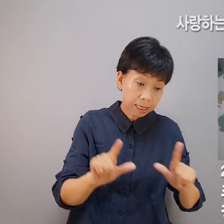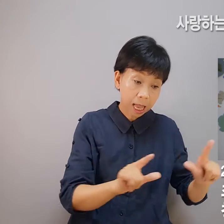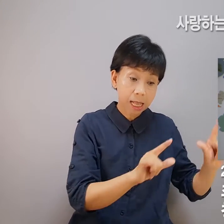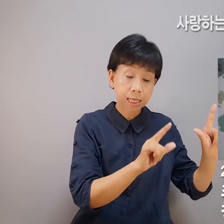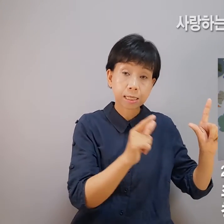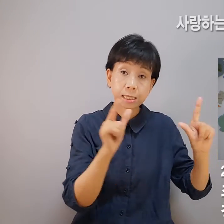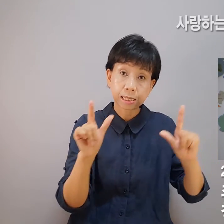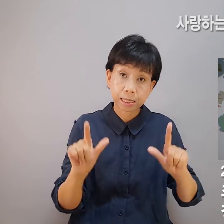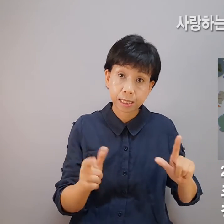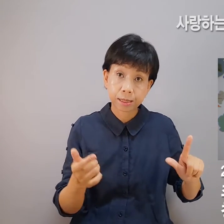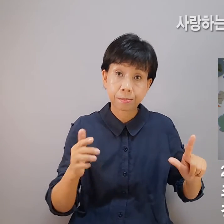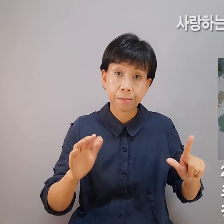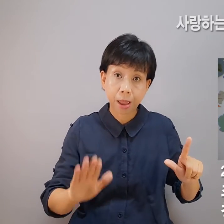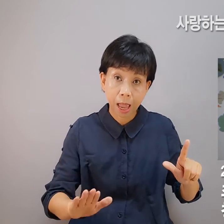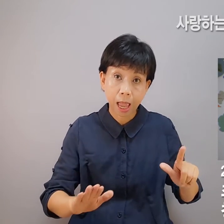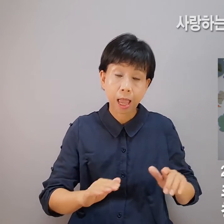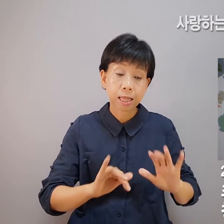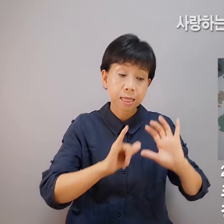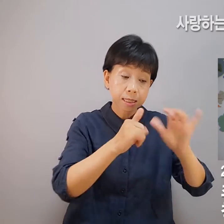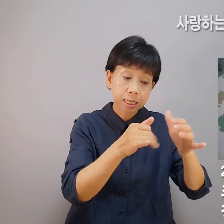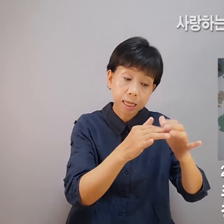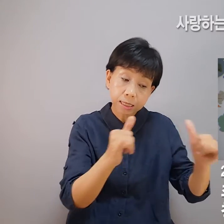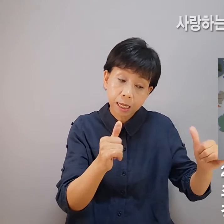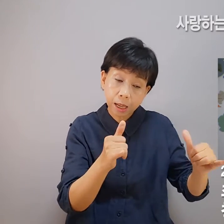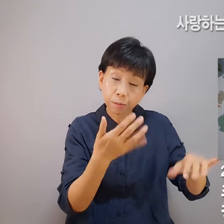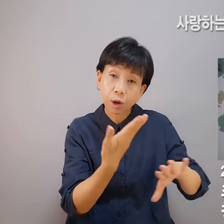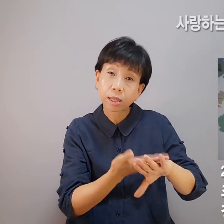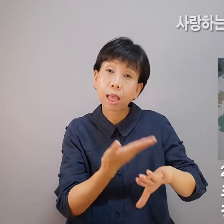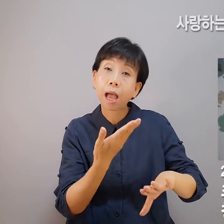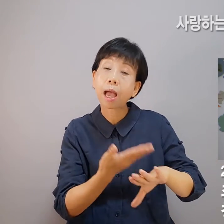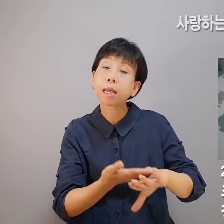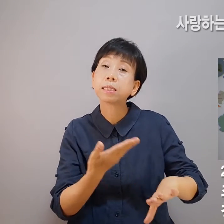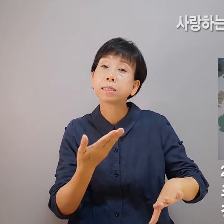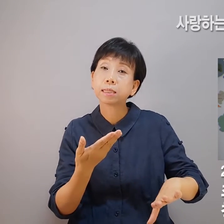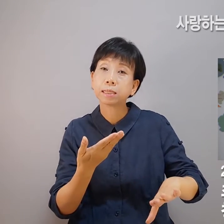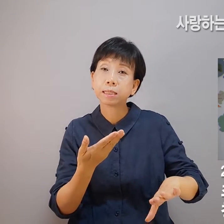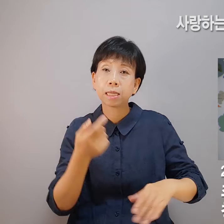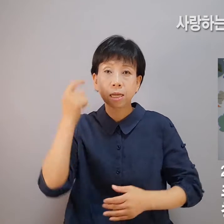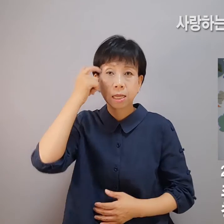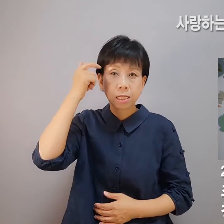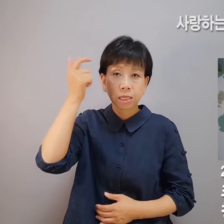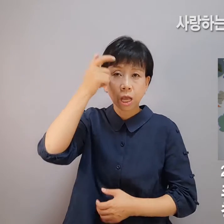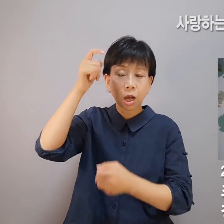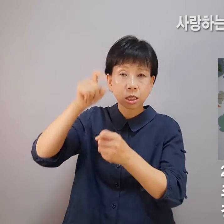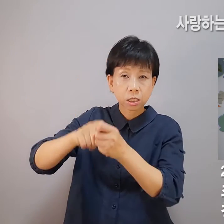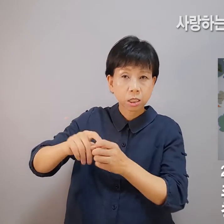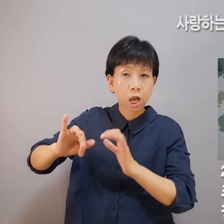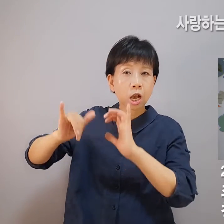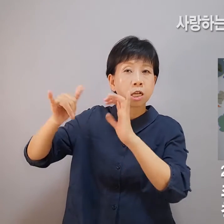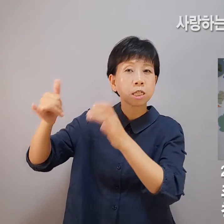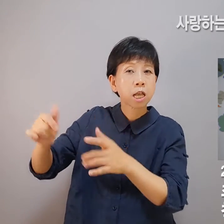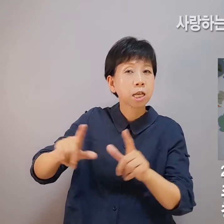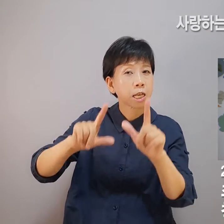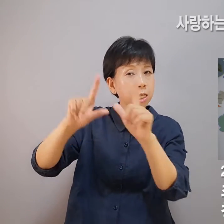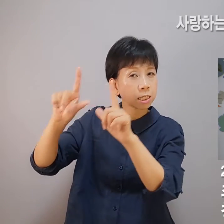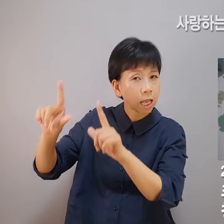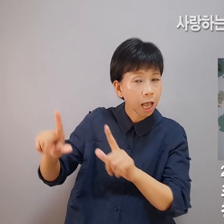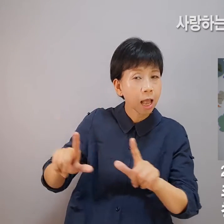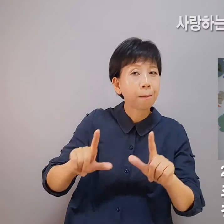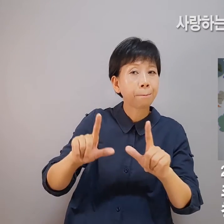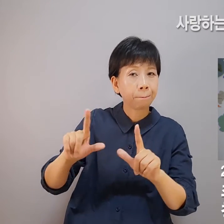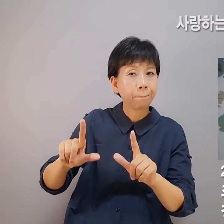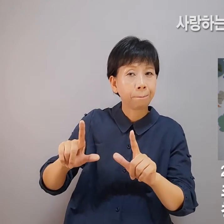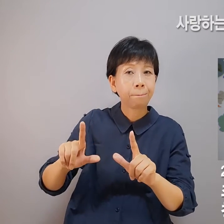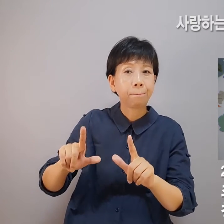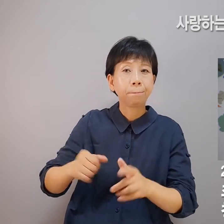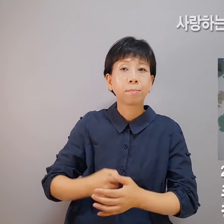사람들과는 조금 차원이 다른, 조금 다른 영적 세계에서 살아가고 있는 삶이라는